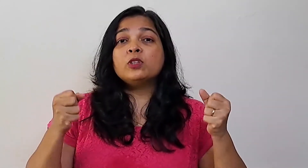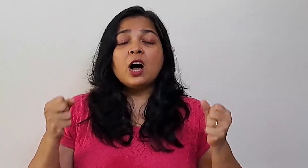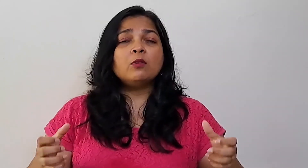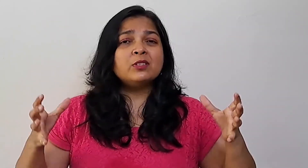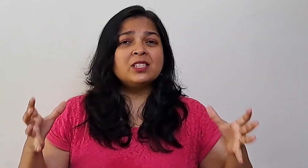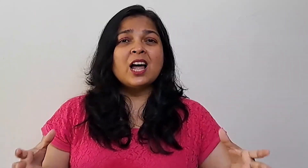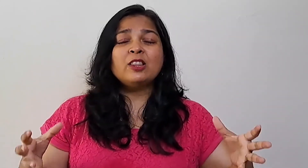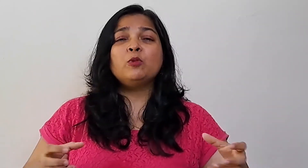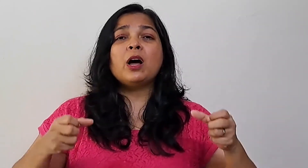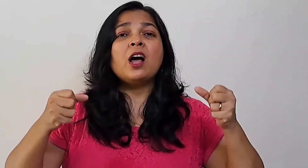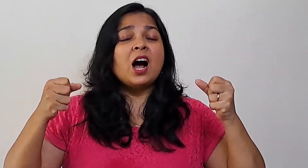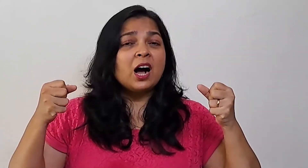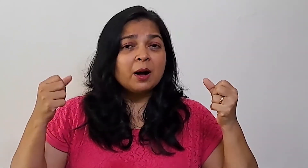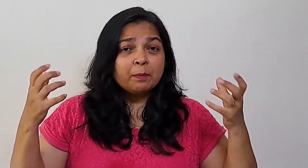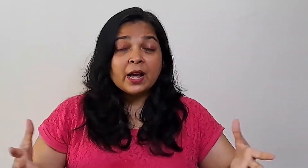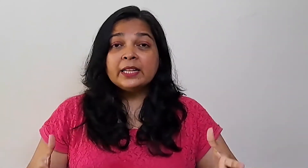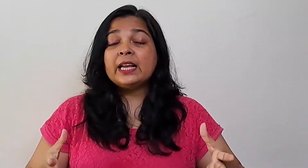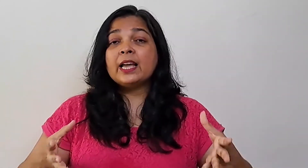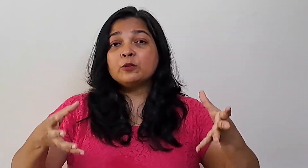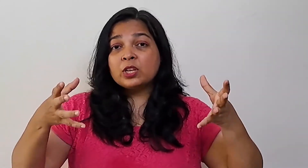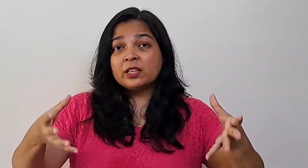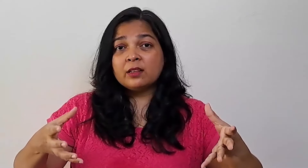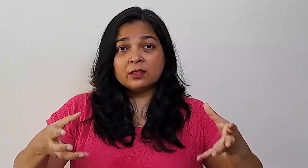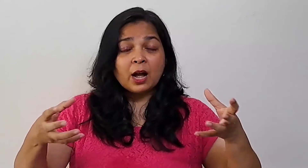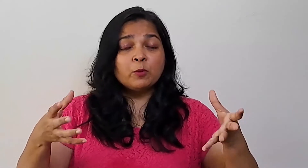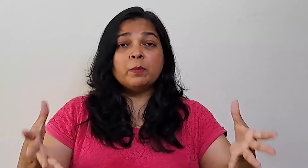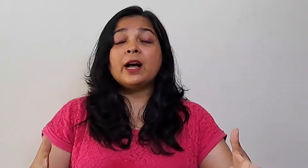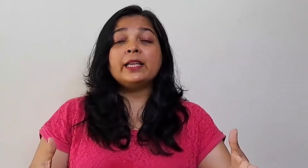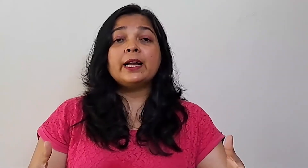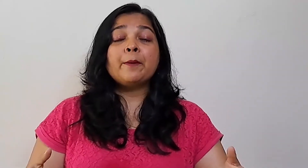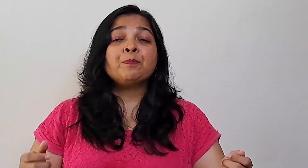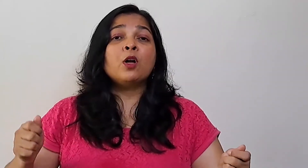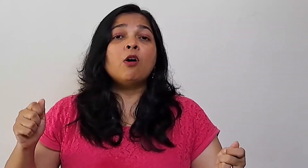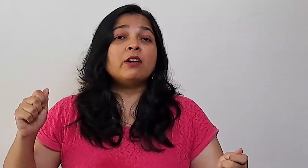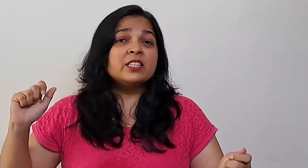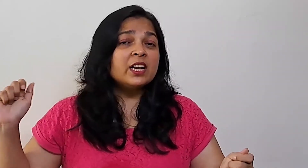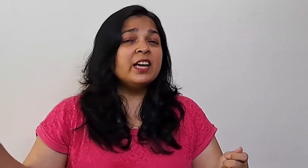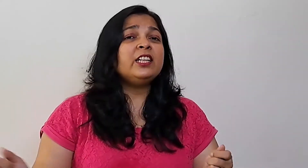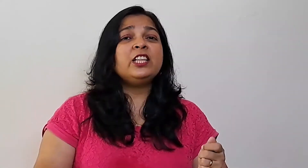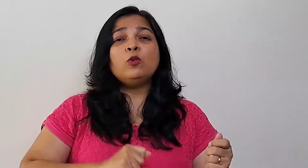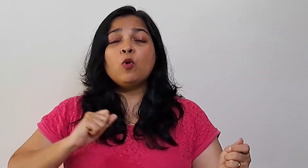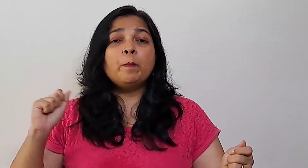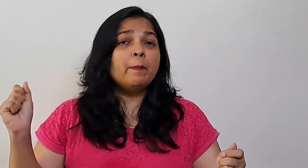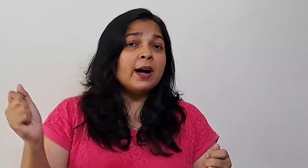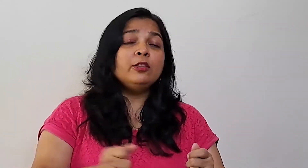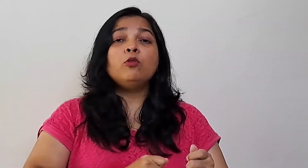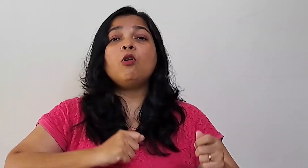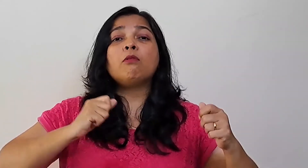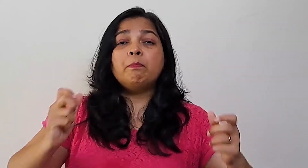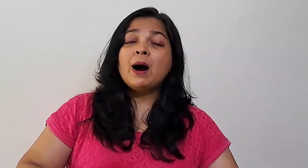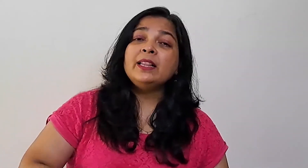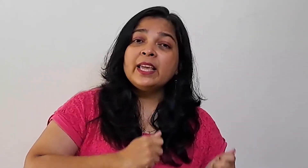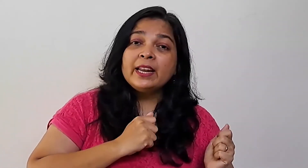ते उस अग नूं सत गुना वधा दिता गया, उहदी भाफ नूं वधा दिता गया। ते राजा ने इन्हां